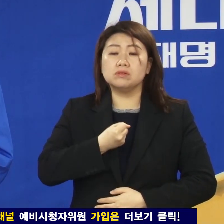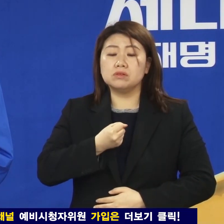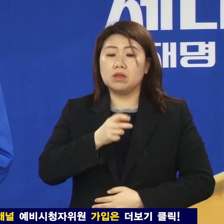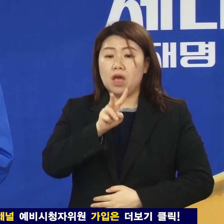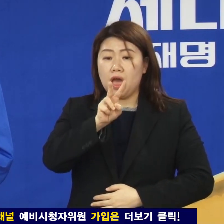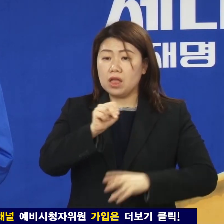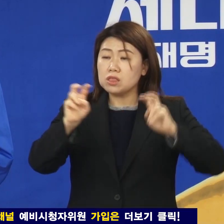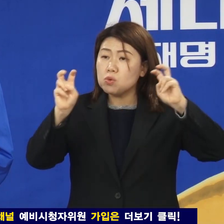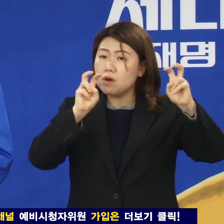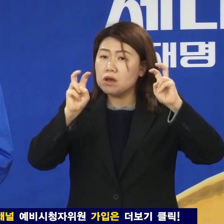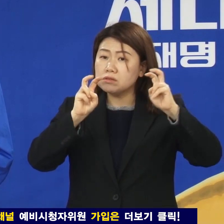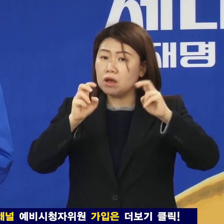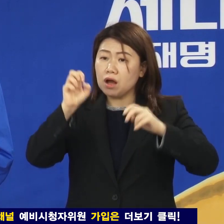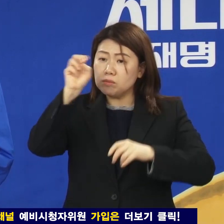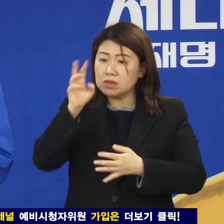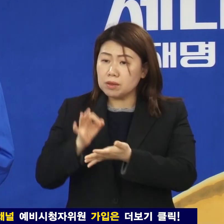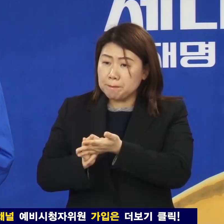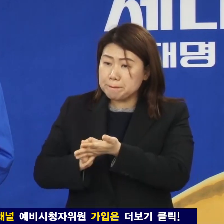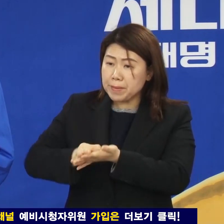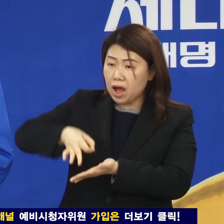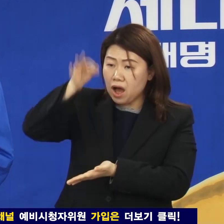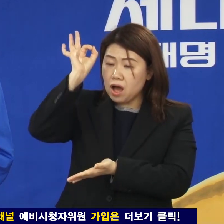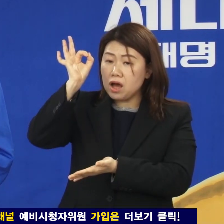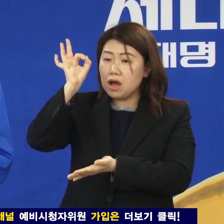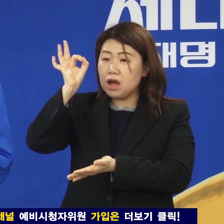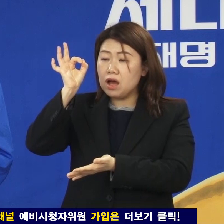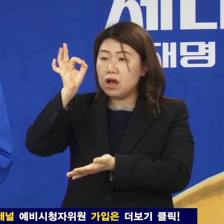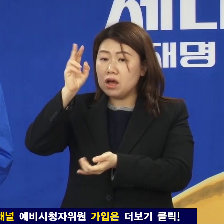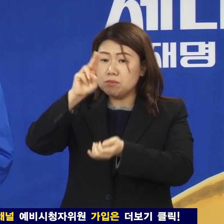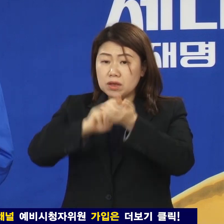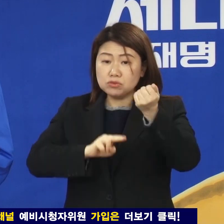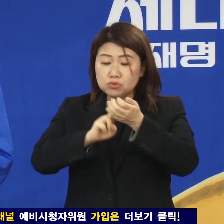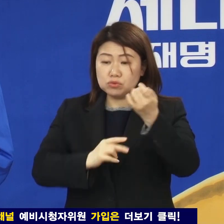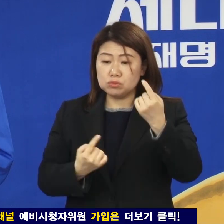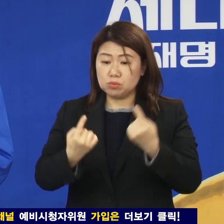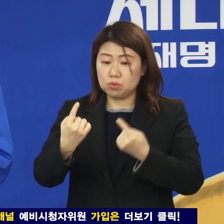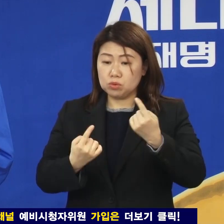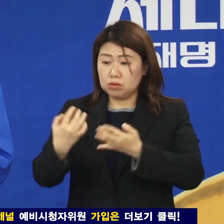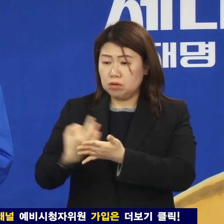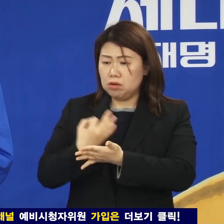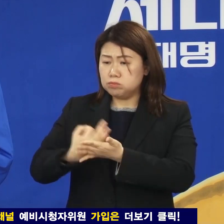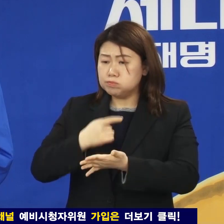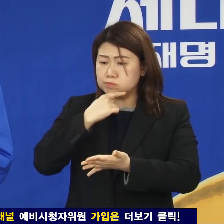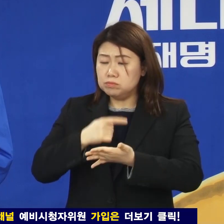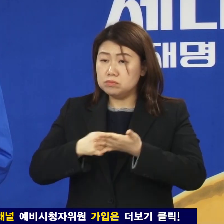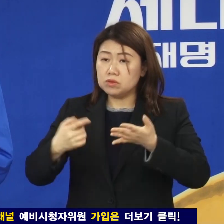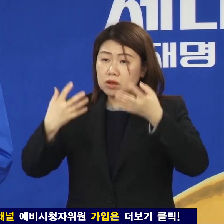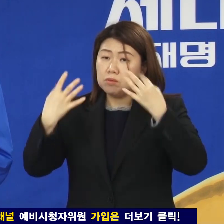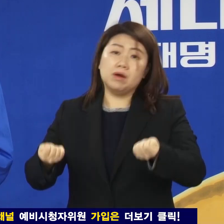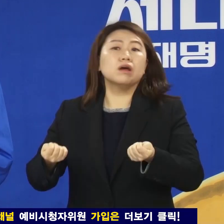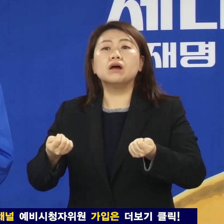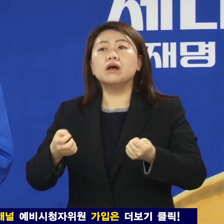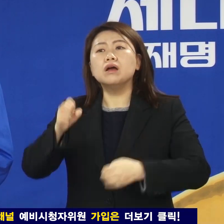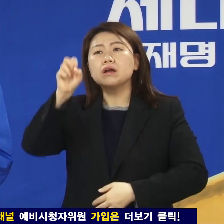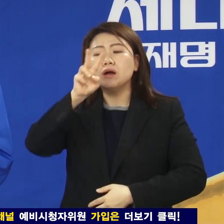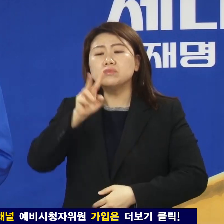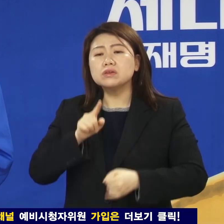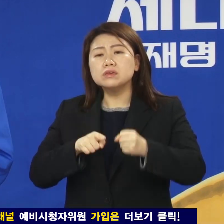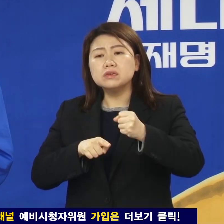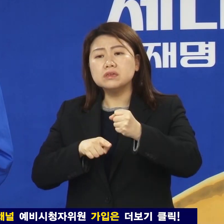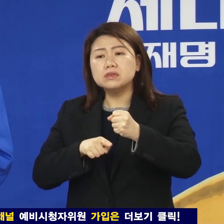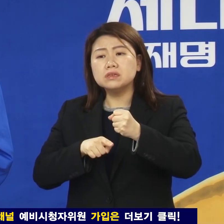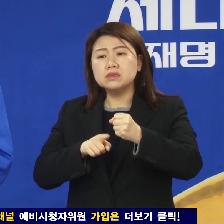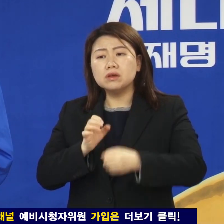n 사에 주가가 급등한 당시 매출액 보다 영업적자가 많은 상태였고 특별한 주가 급등 사유 가